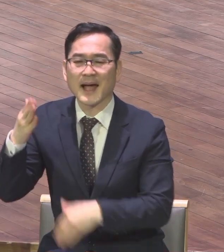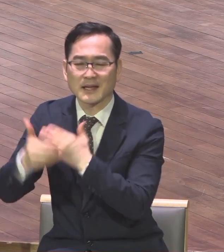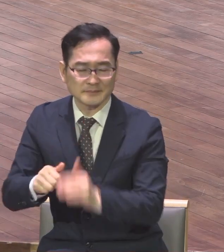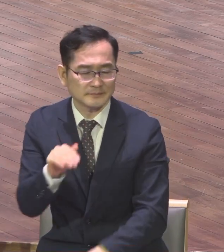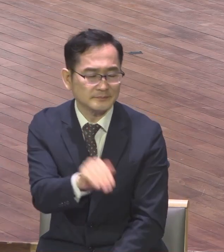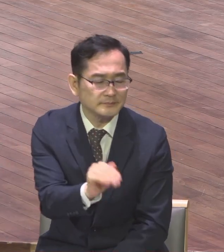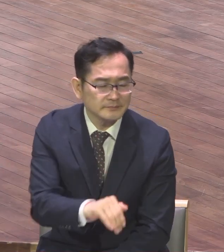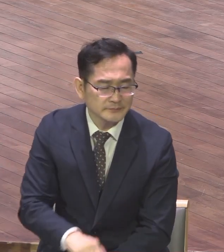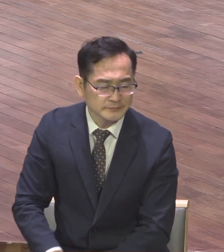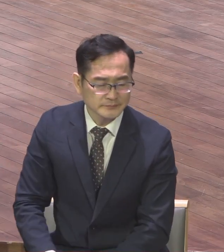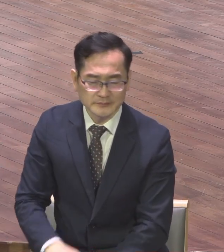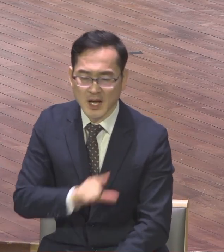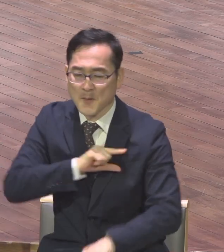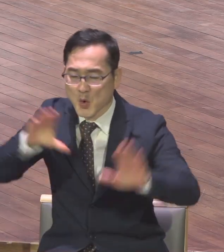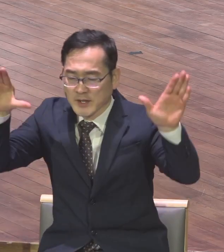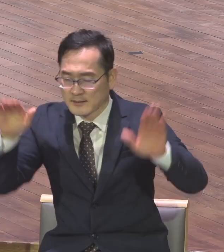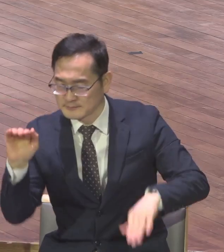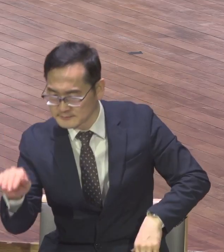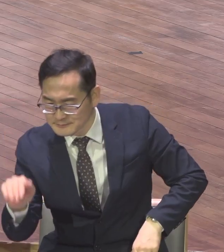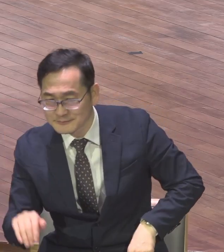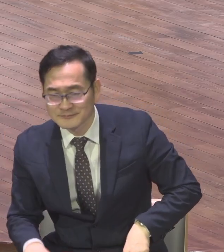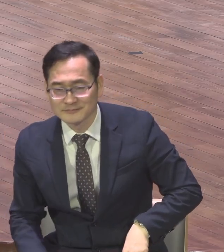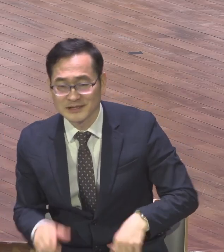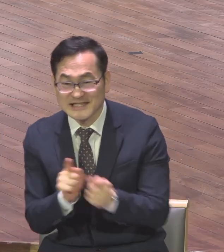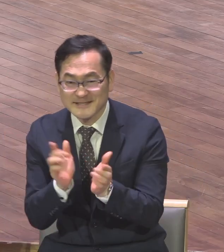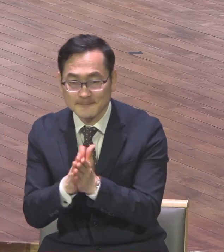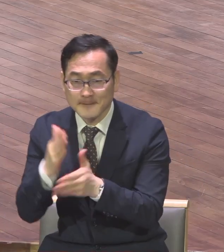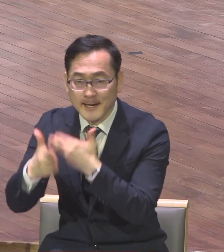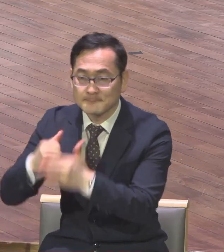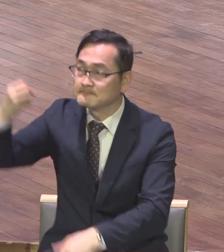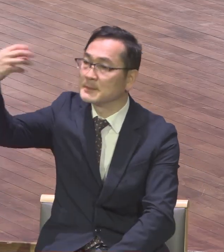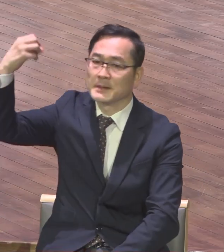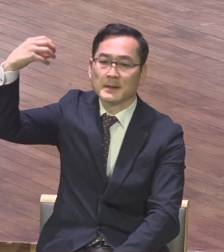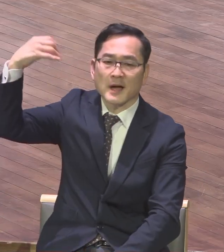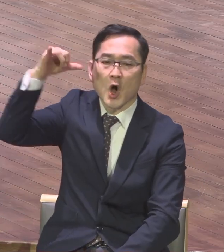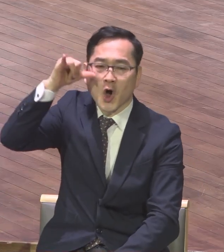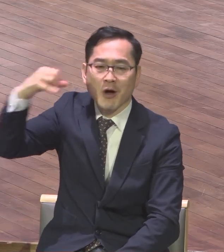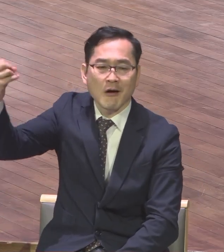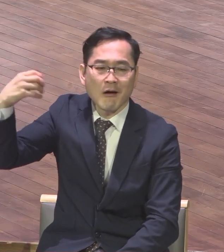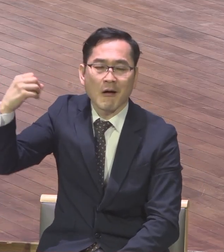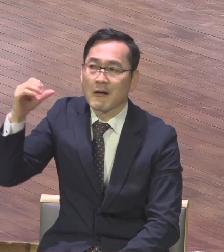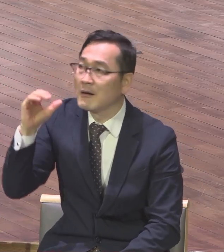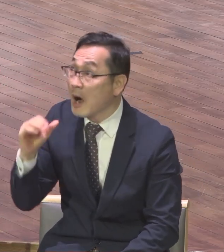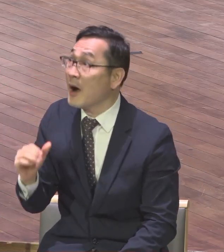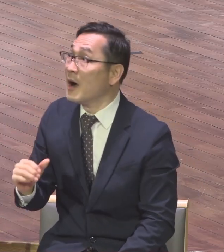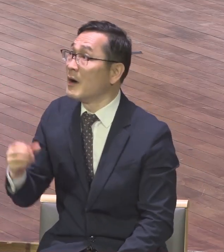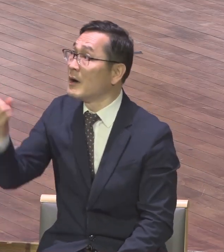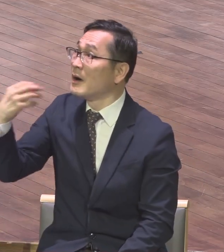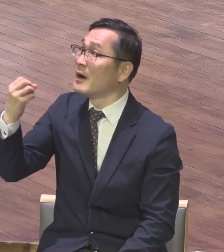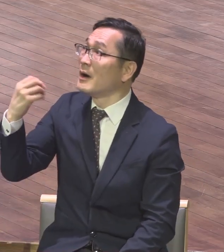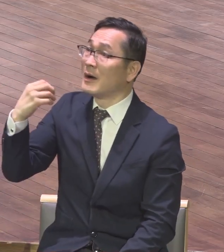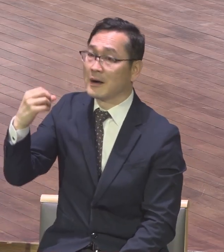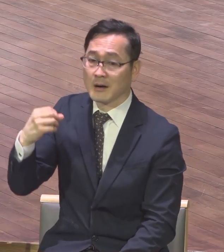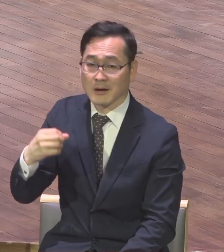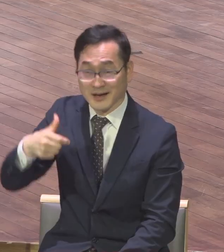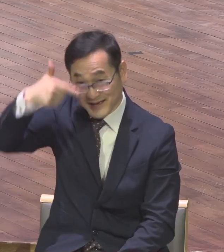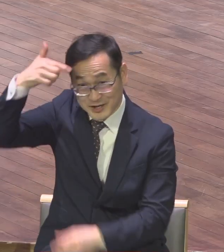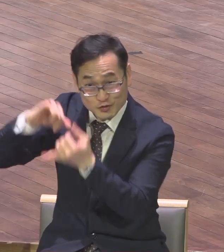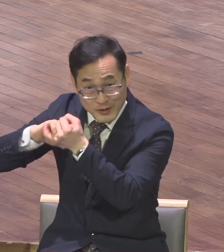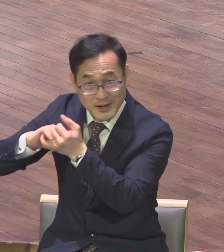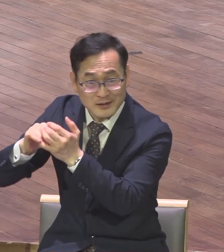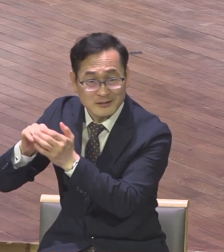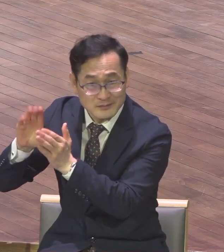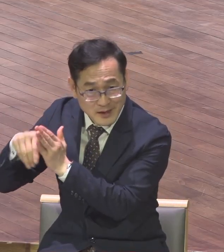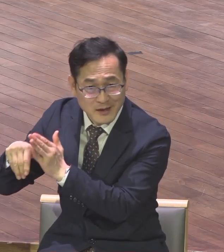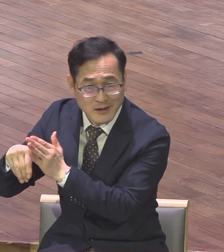아담아, 모세야, 신발 벗어라. 직접, 하나님이 직접. 구약 때는 그랬습니다.